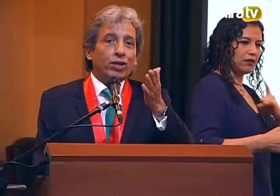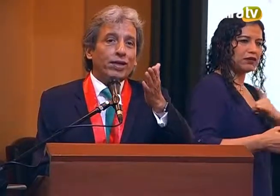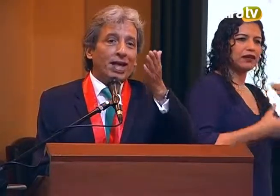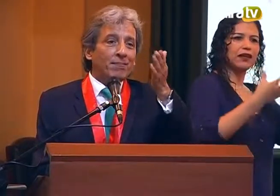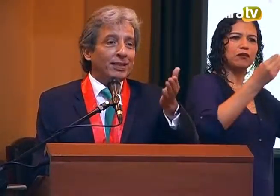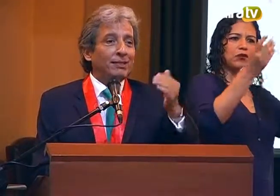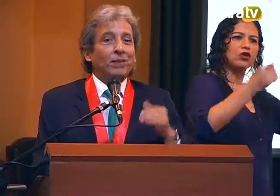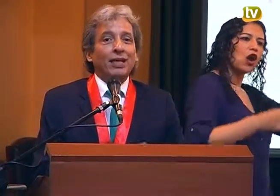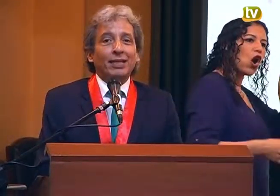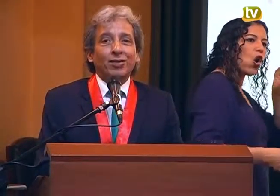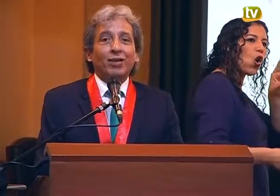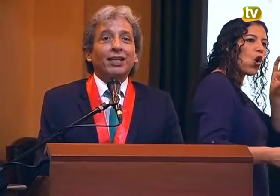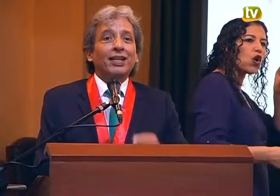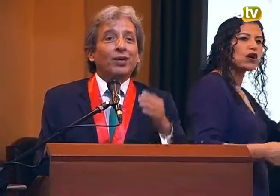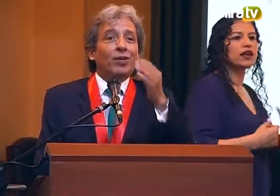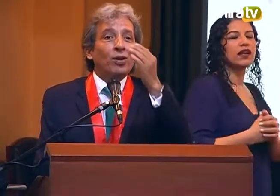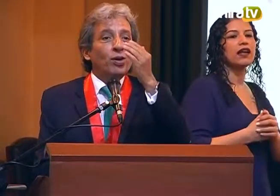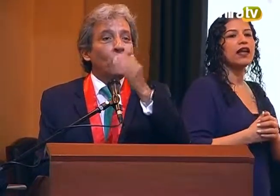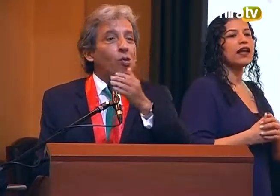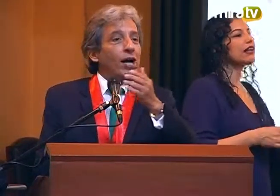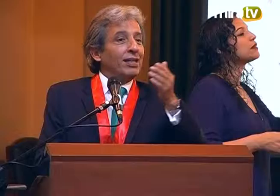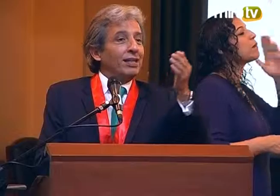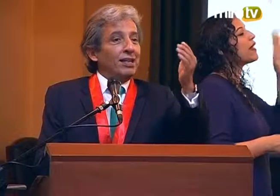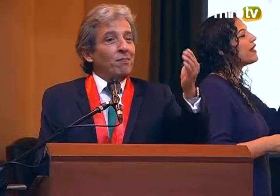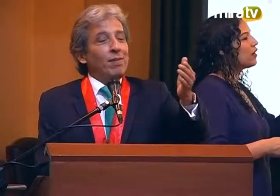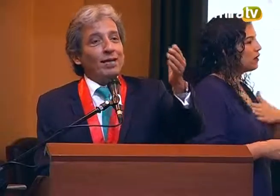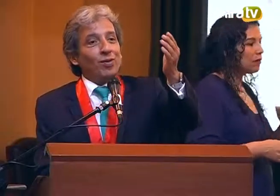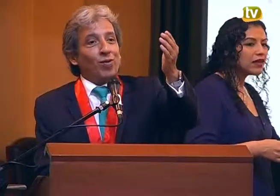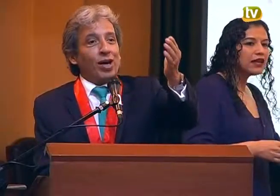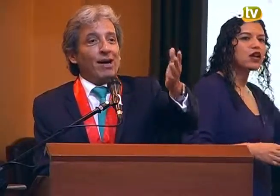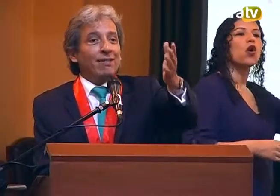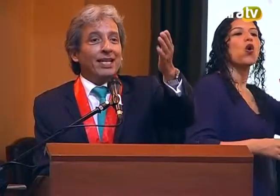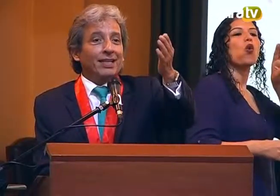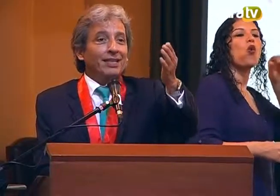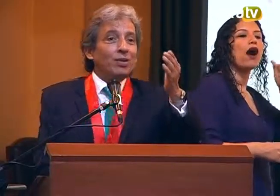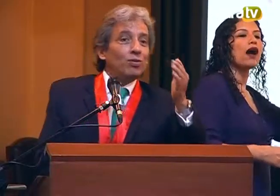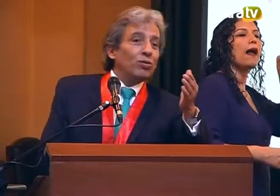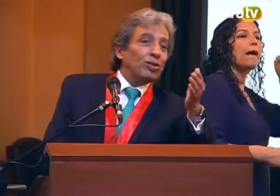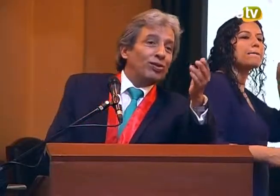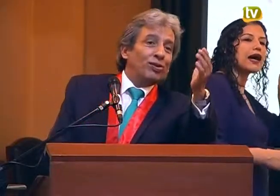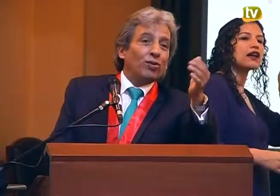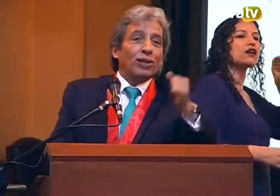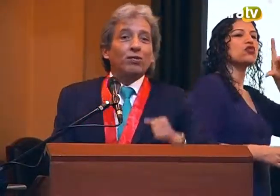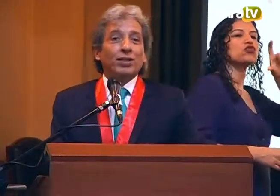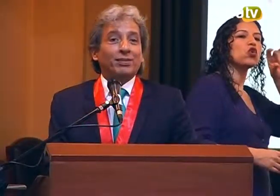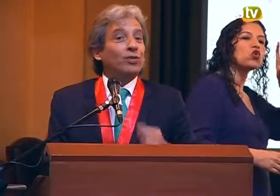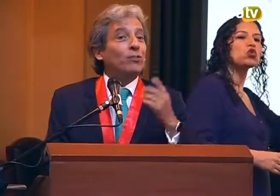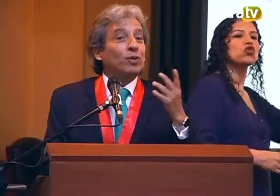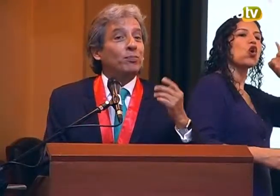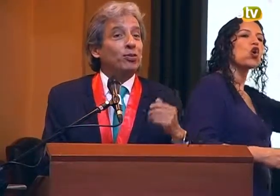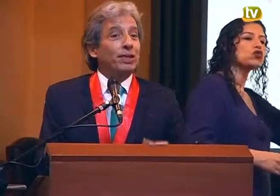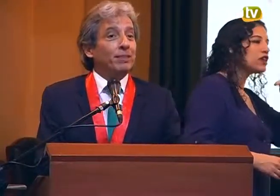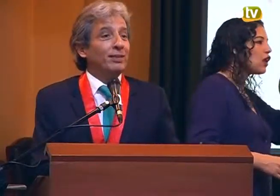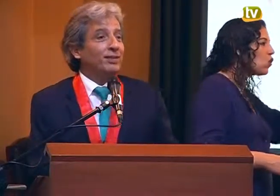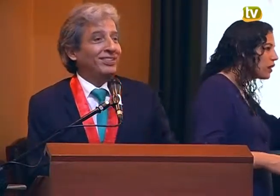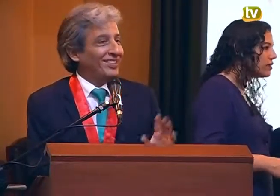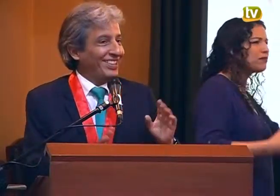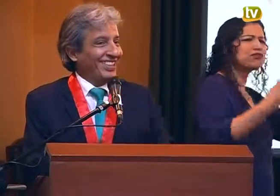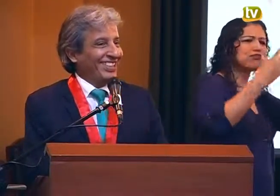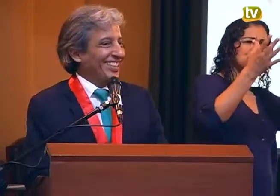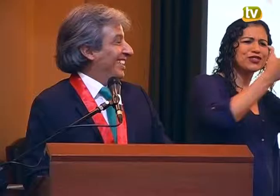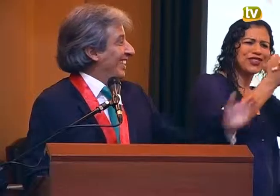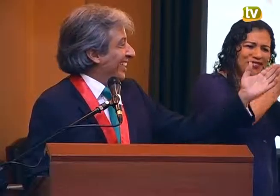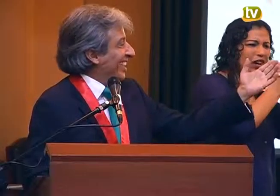amigos, Jorge, que además es padrino de Diego, Juan, Marco, Javier, Lucho, José Luis, no los puedo decir por chapas, ¿no?